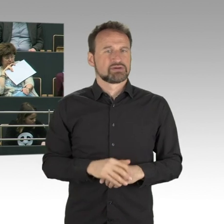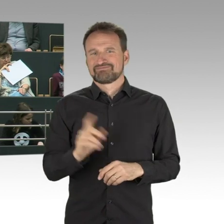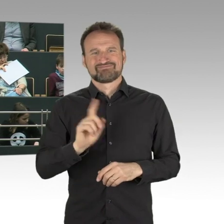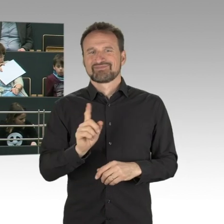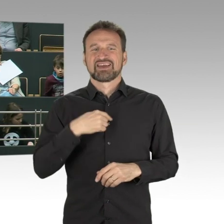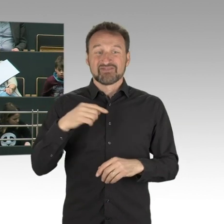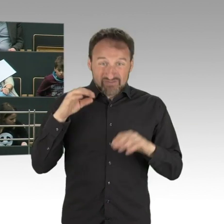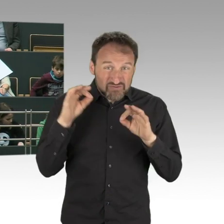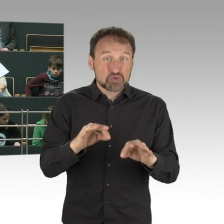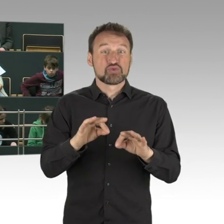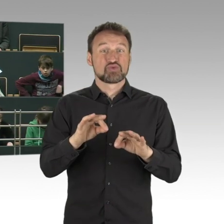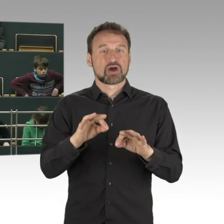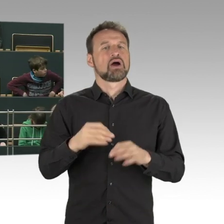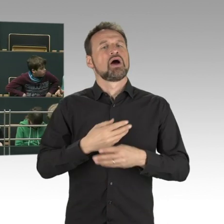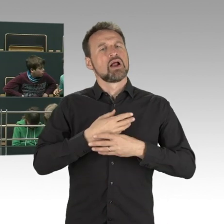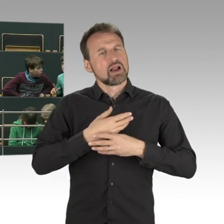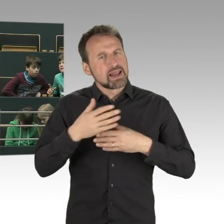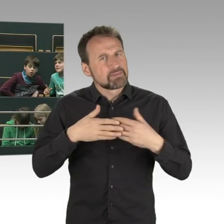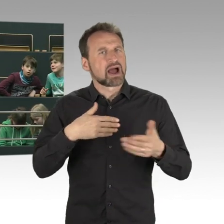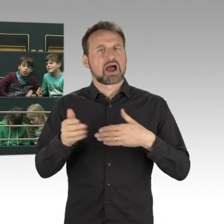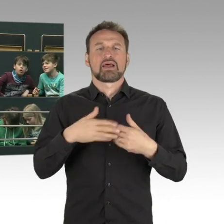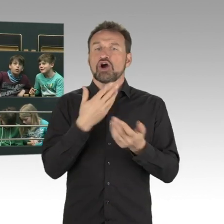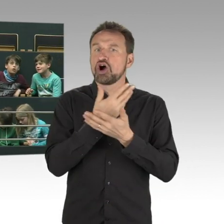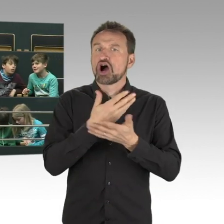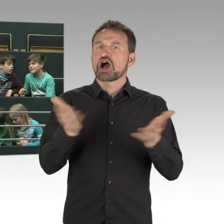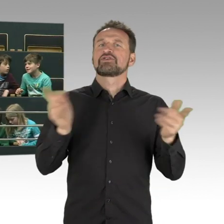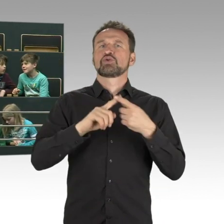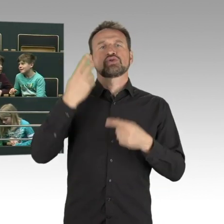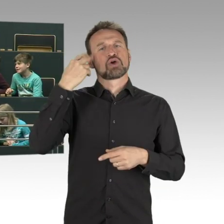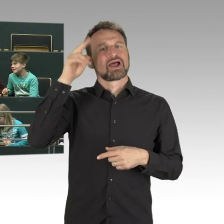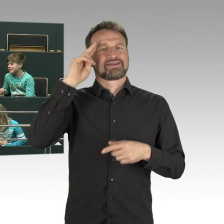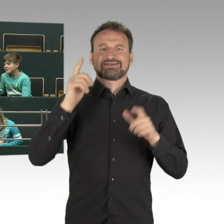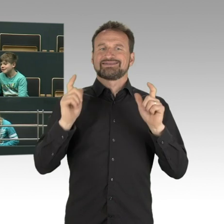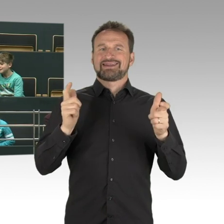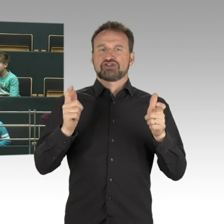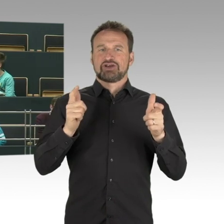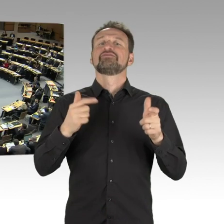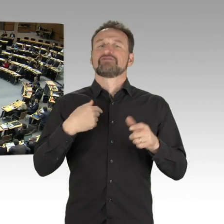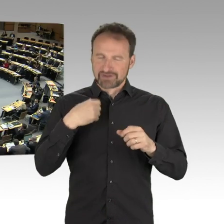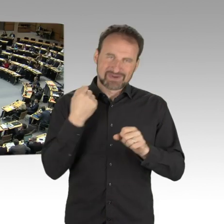gemeinsam etwas für unsere Demokratie und eine menschliche, demokratische Stadtgesellschaft. Vielen Dank.